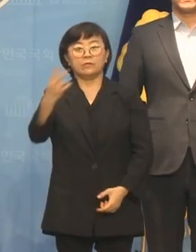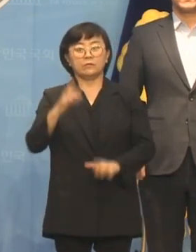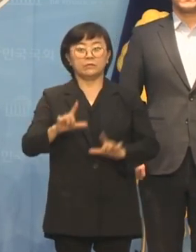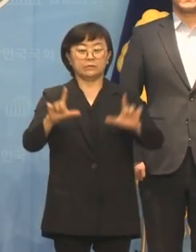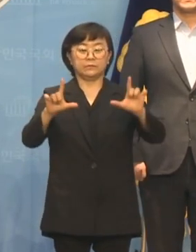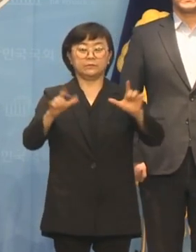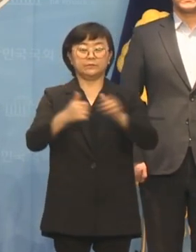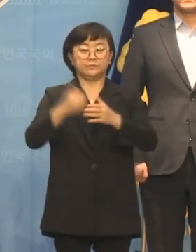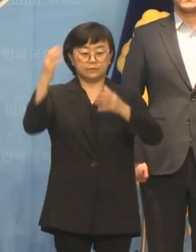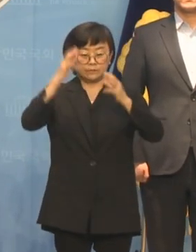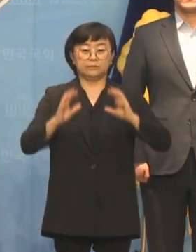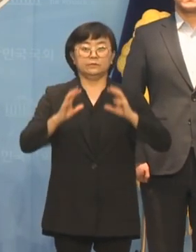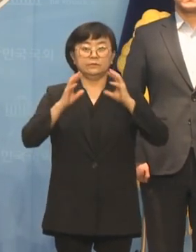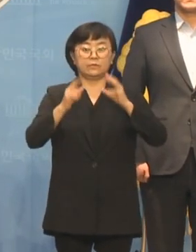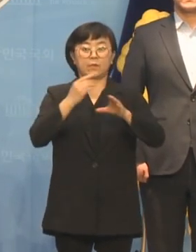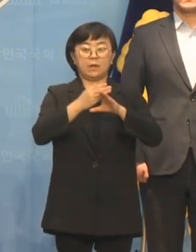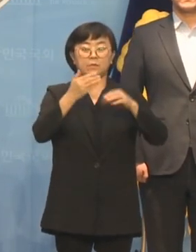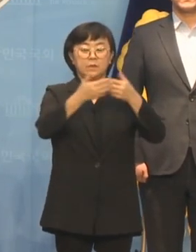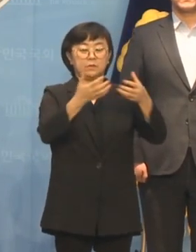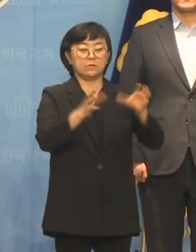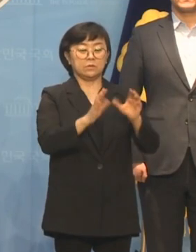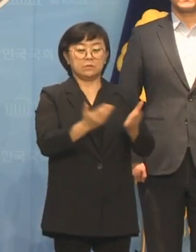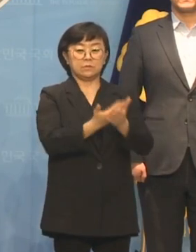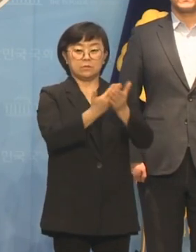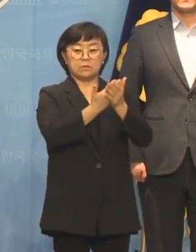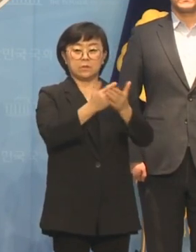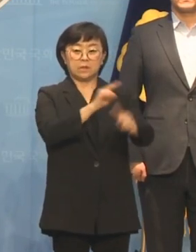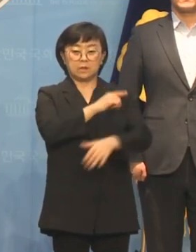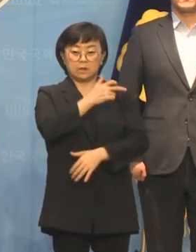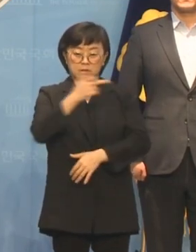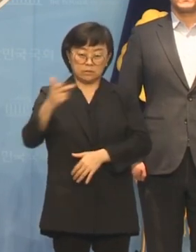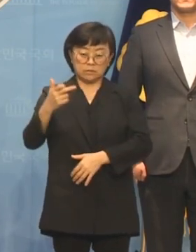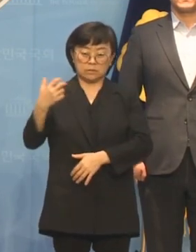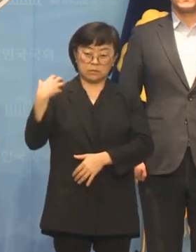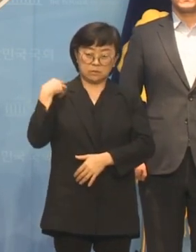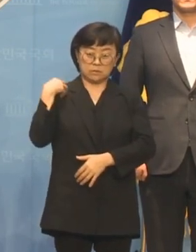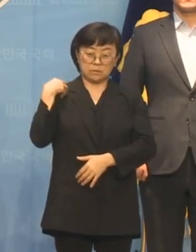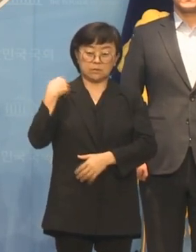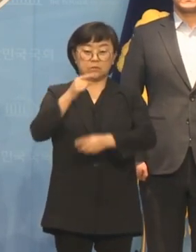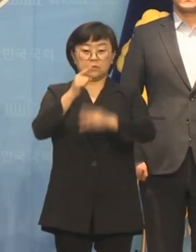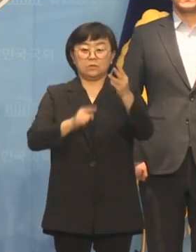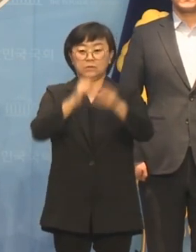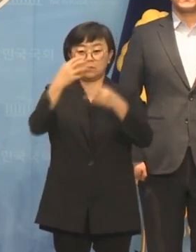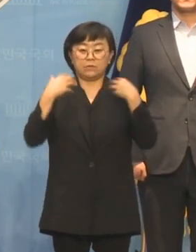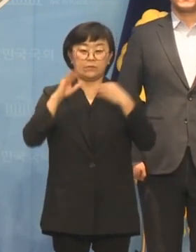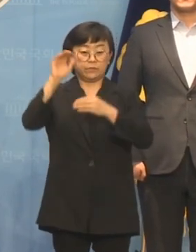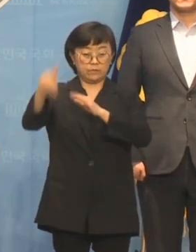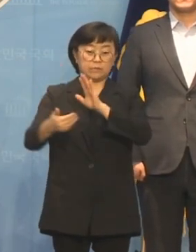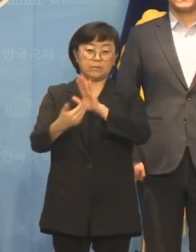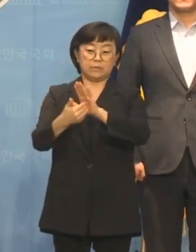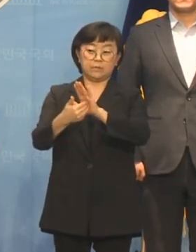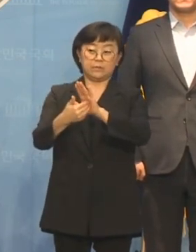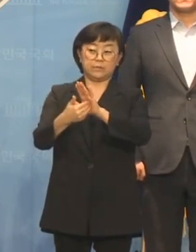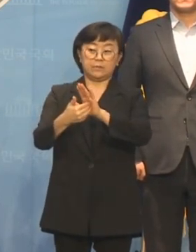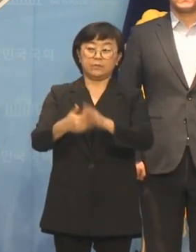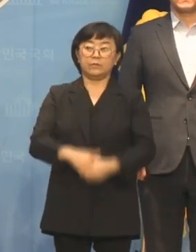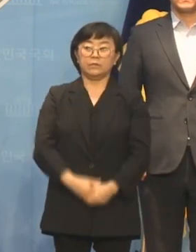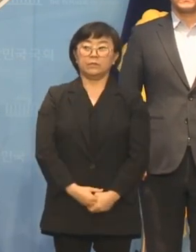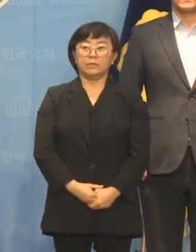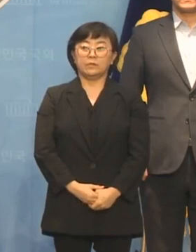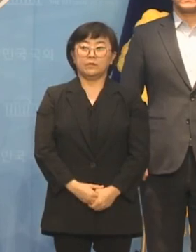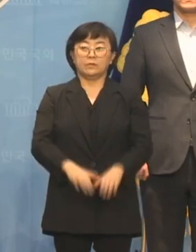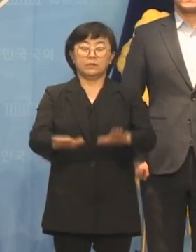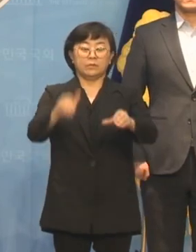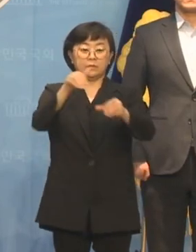2024년 대한민국 민주진보진영의 가장 큰 소임은 윤석열 정부의 퇴행을 막는 것입니다.